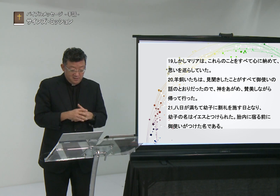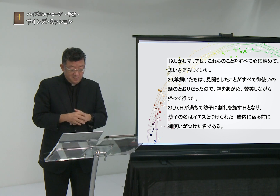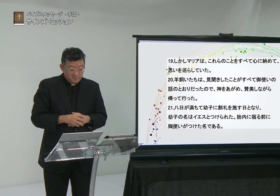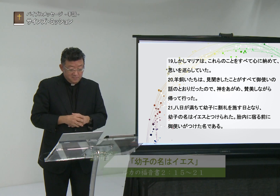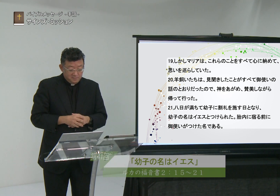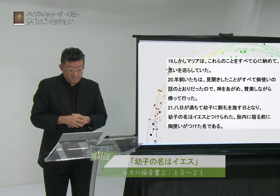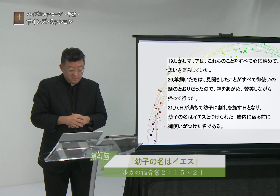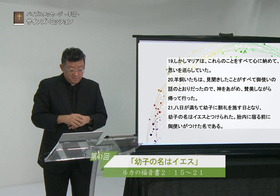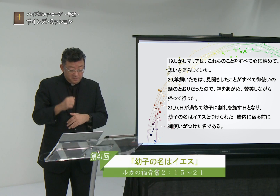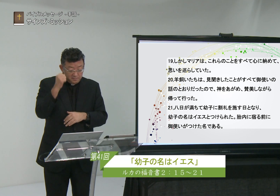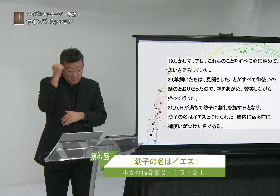た